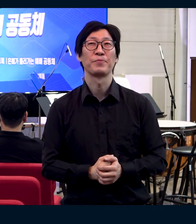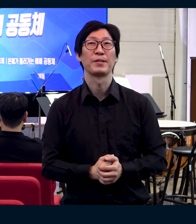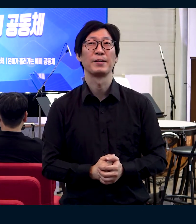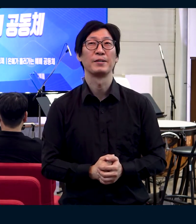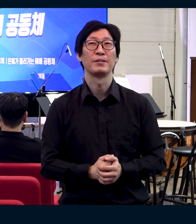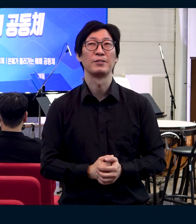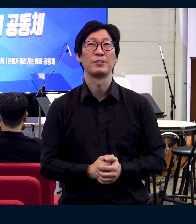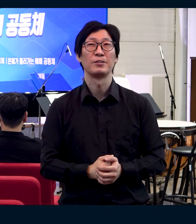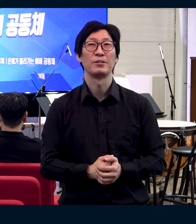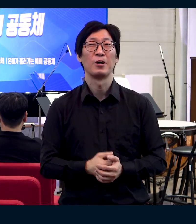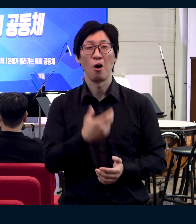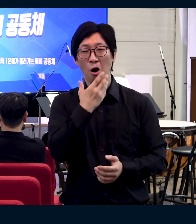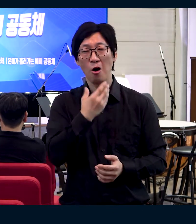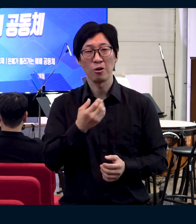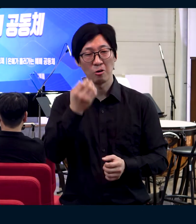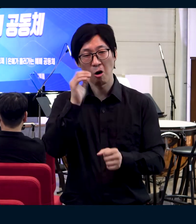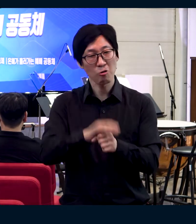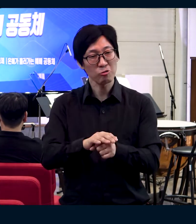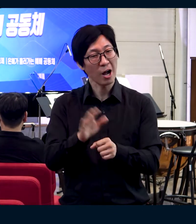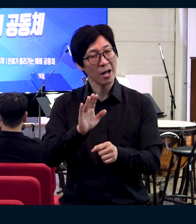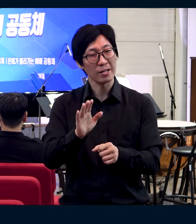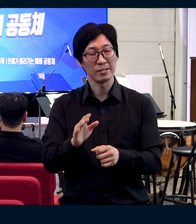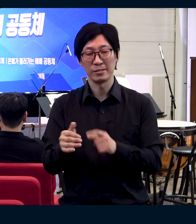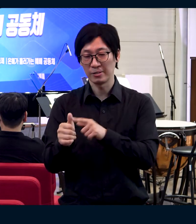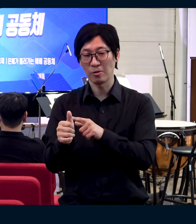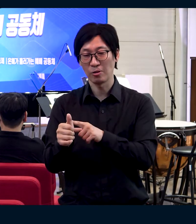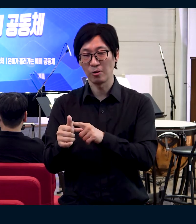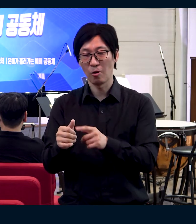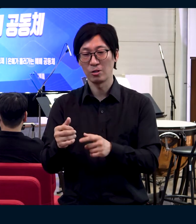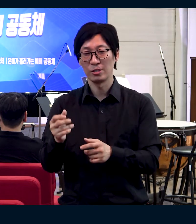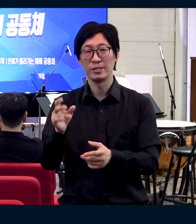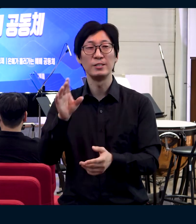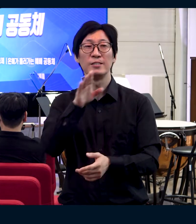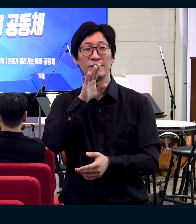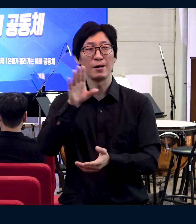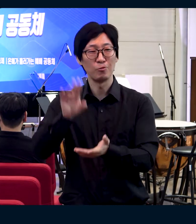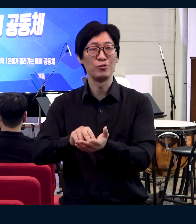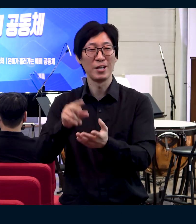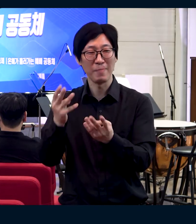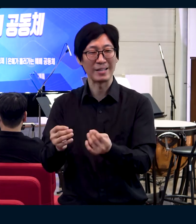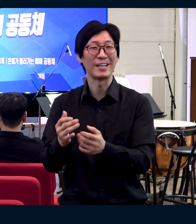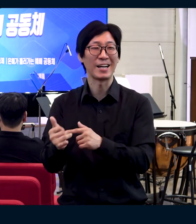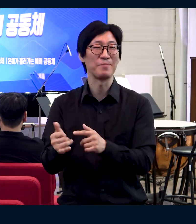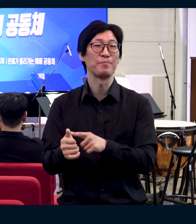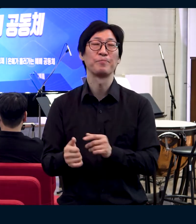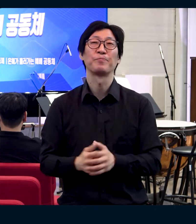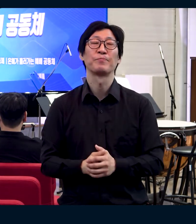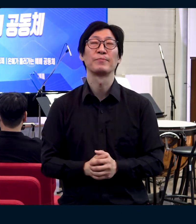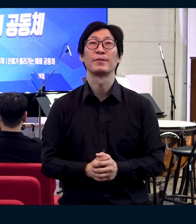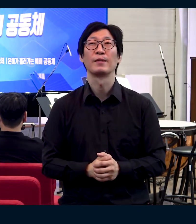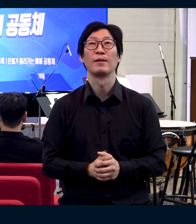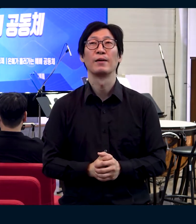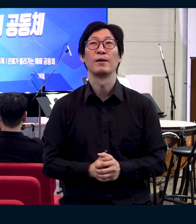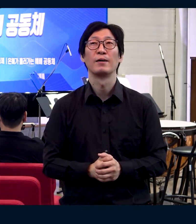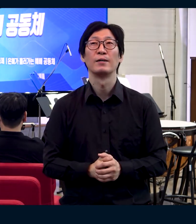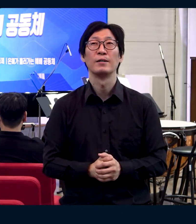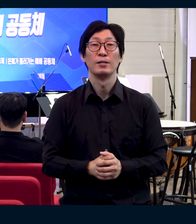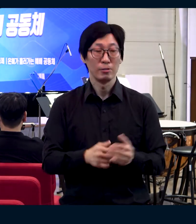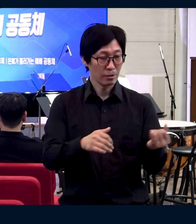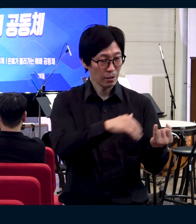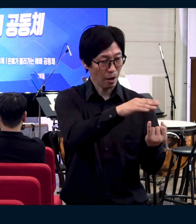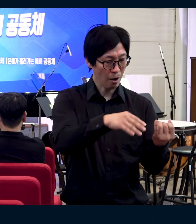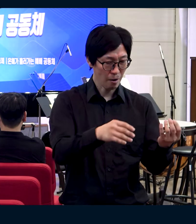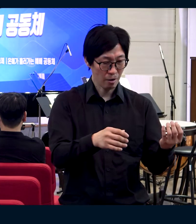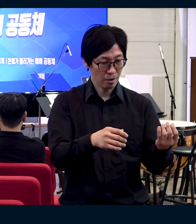근데 사실 억울할 것도 없죠. 왜냐하면 아브라함은 정말 문제가 많습니다. 여기서 그런 상황에서 아브라함은요,